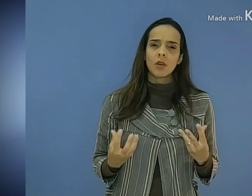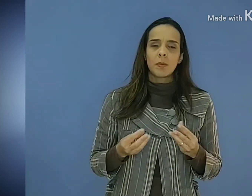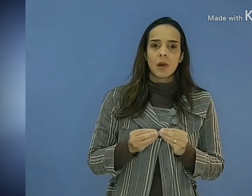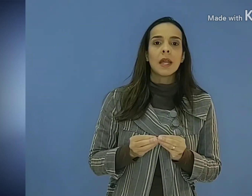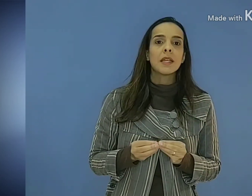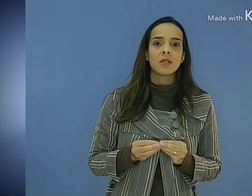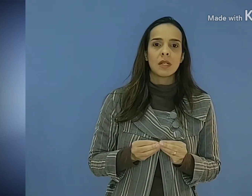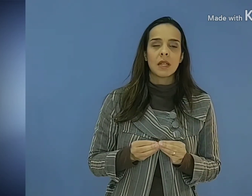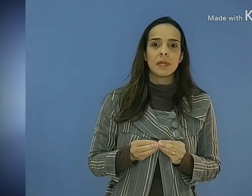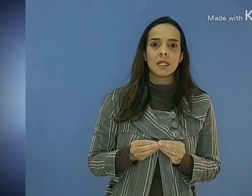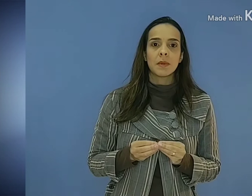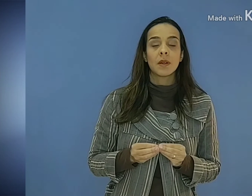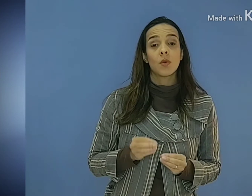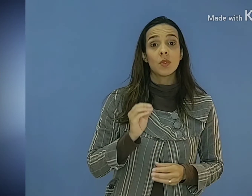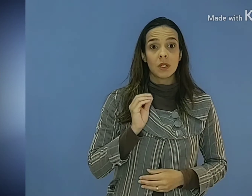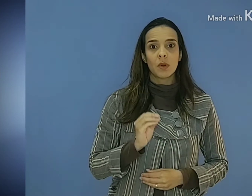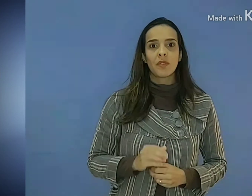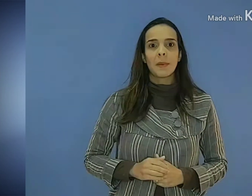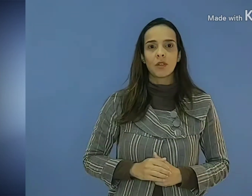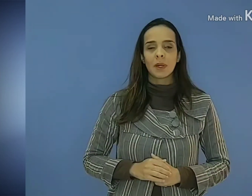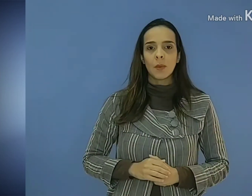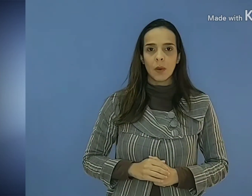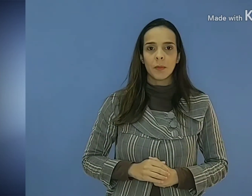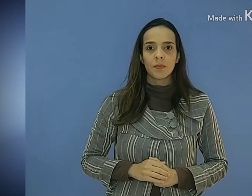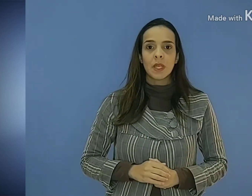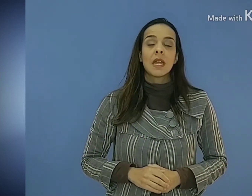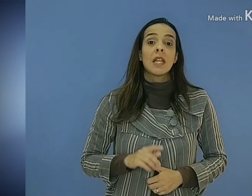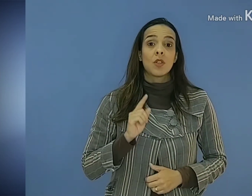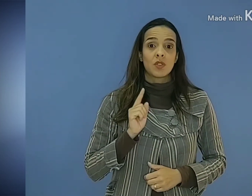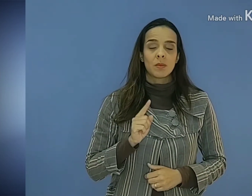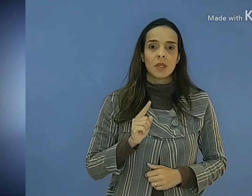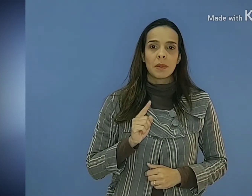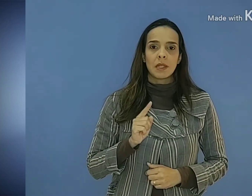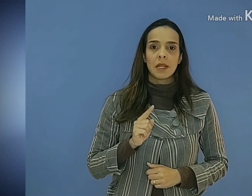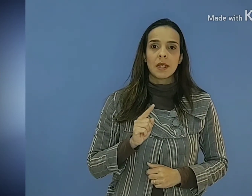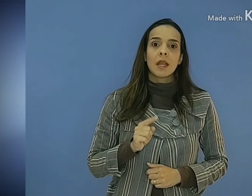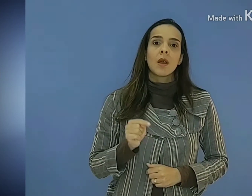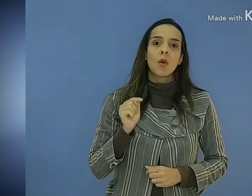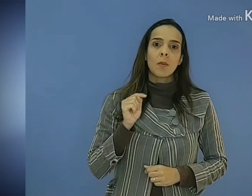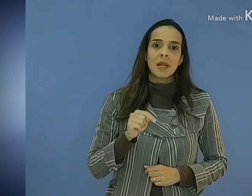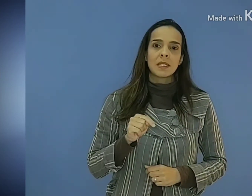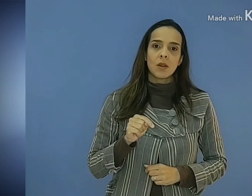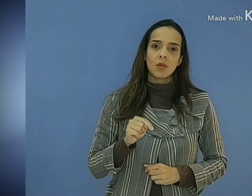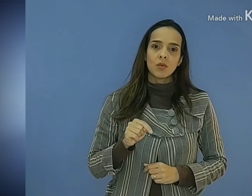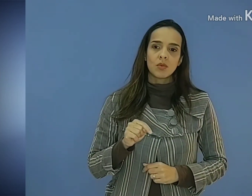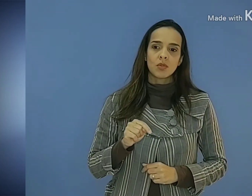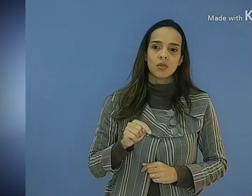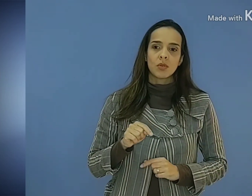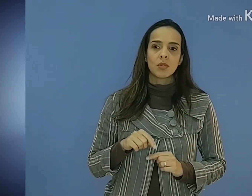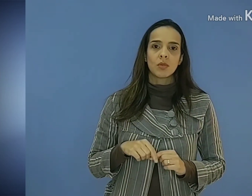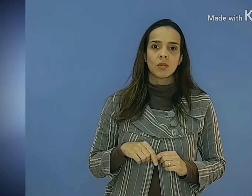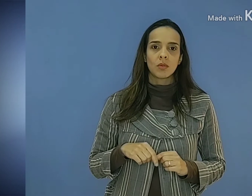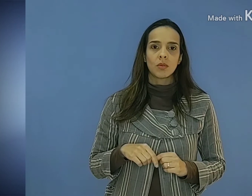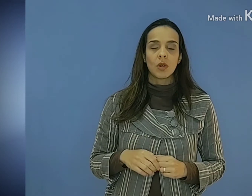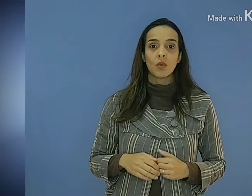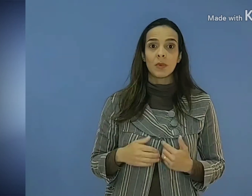sinais já incorpora isso nela mesma, usando o alfabeto manual. Nós vamos aprender com base em